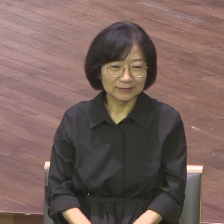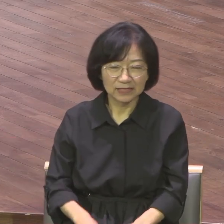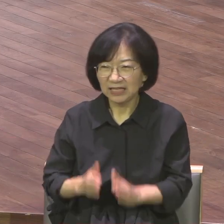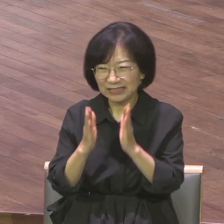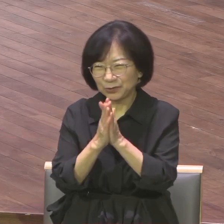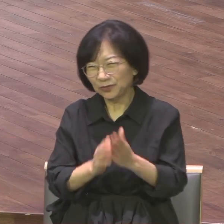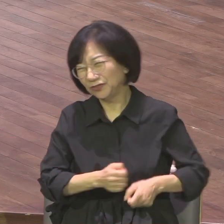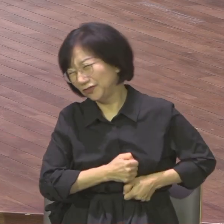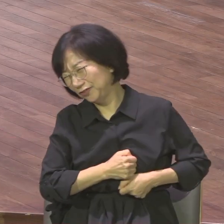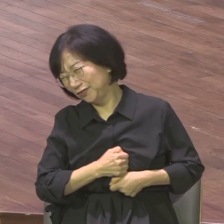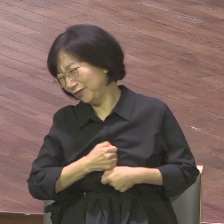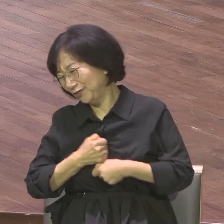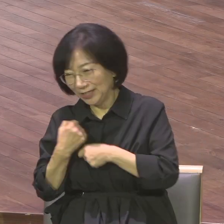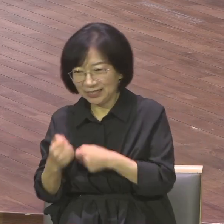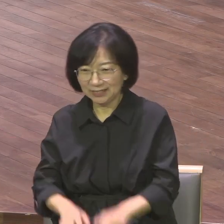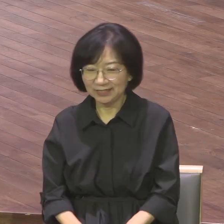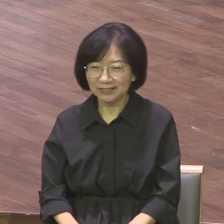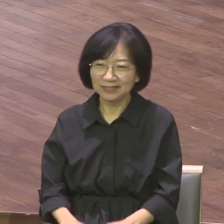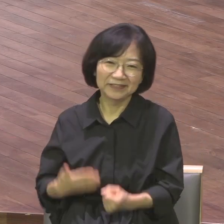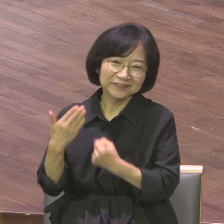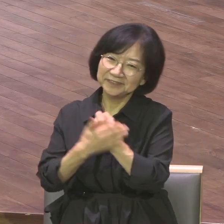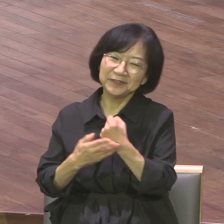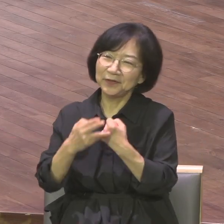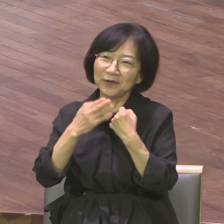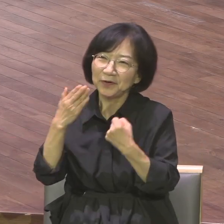마음에 세상 것을 가져가서 은혜 못 받아.